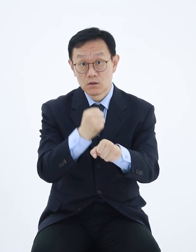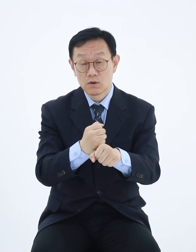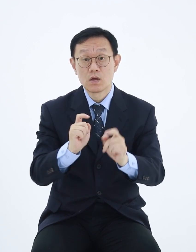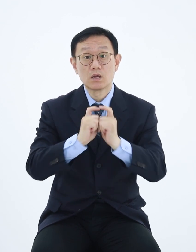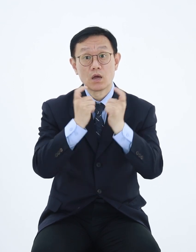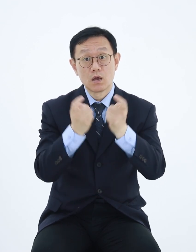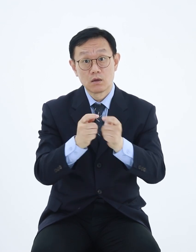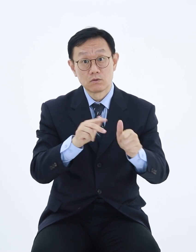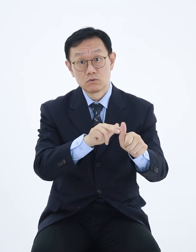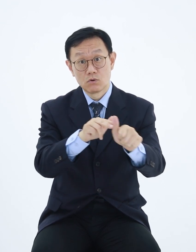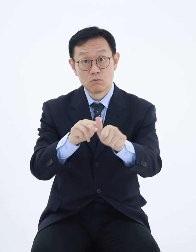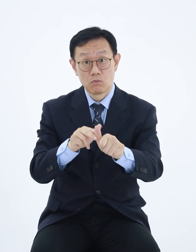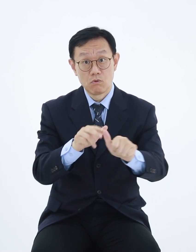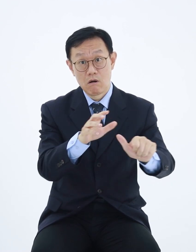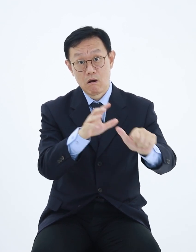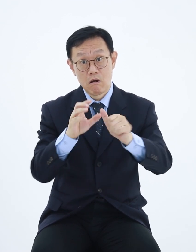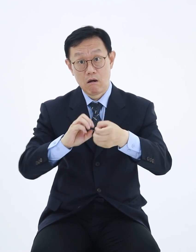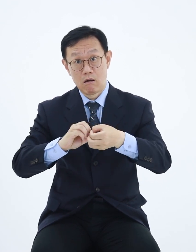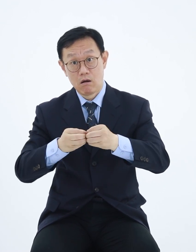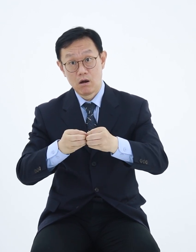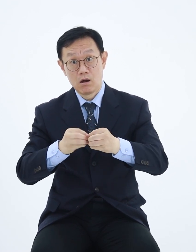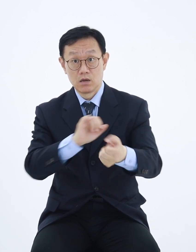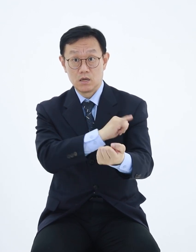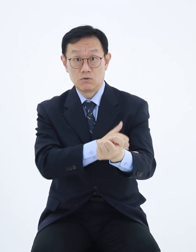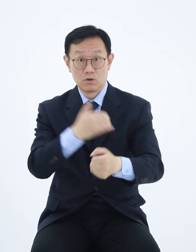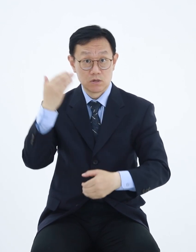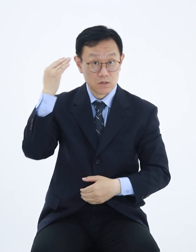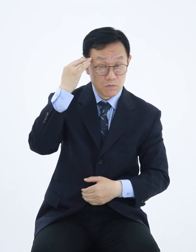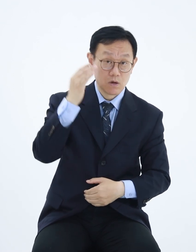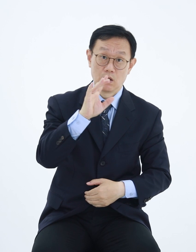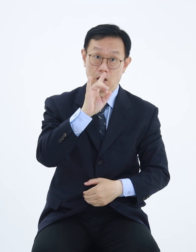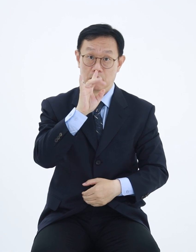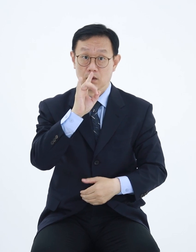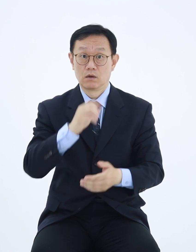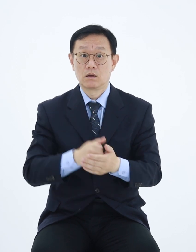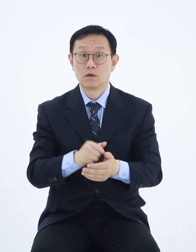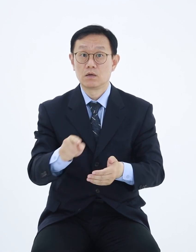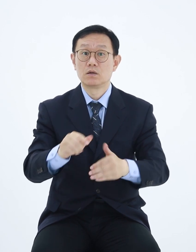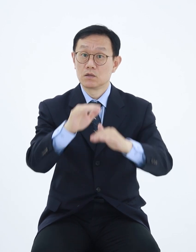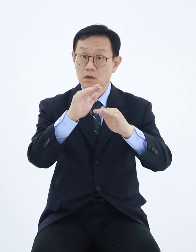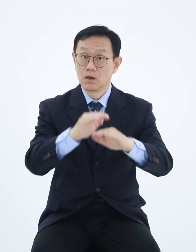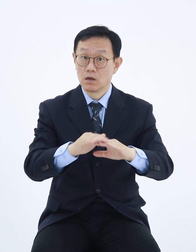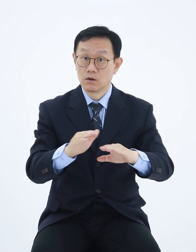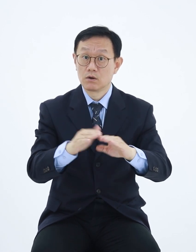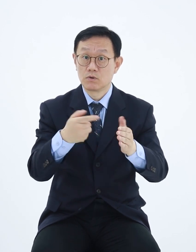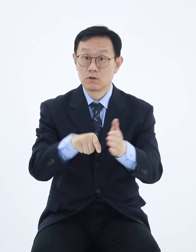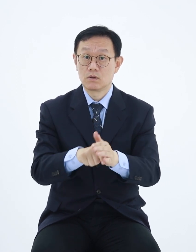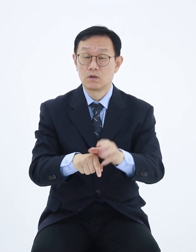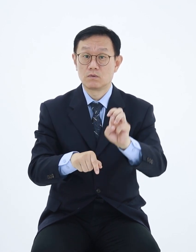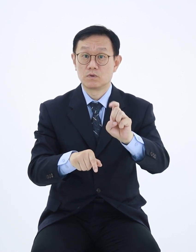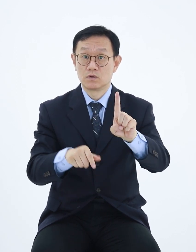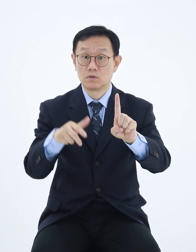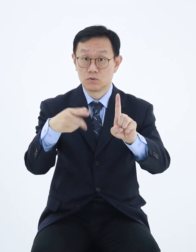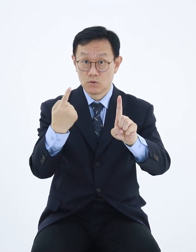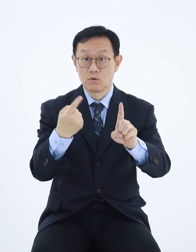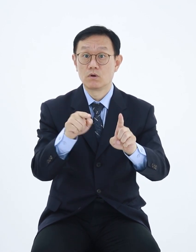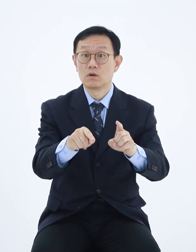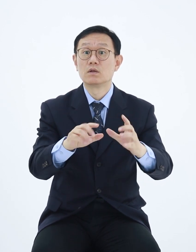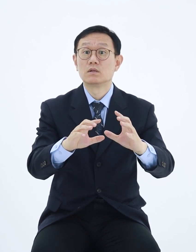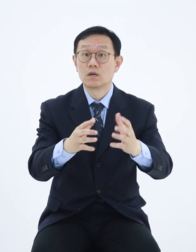및 오용하거나 인권을 침해해서는 안 됩니다. 이런 점을 해결하고자 제31조에서 당사국은